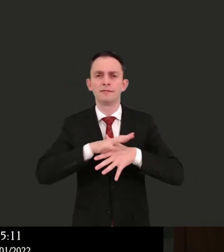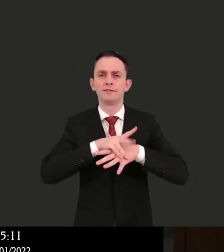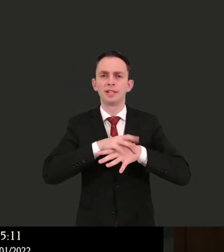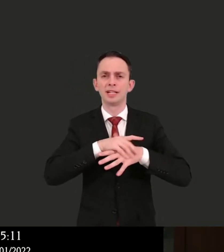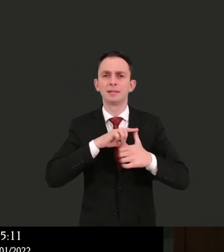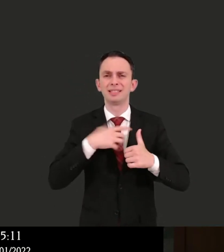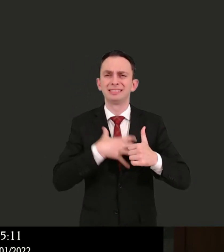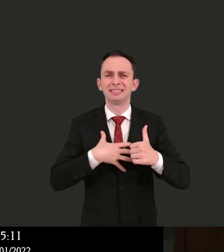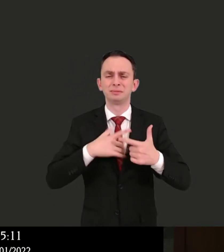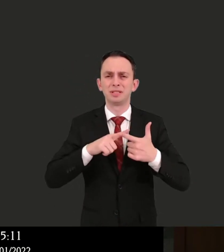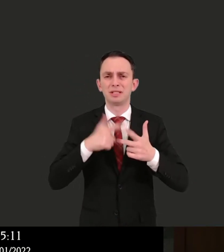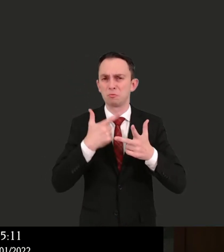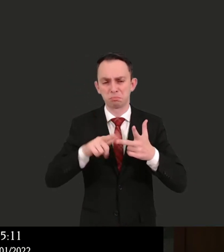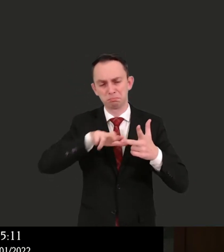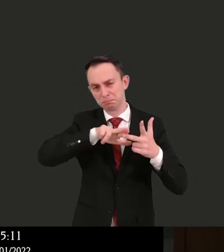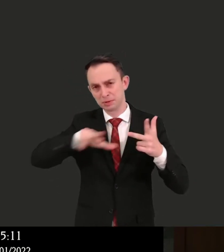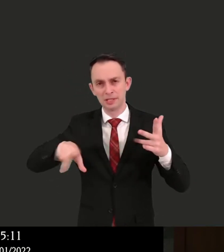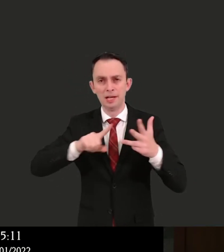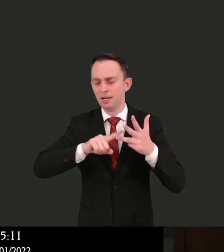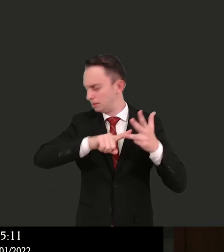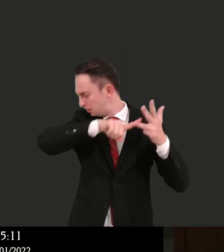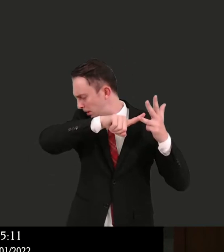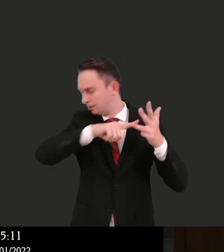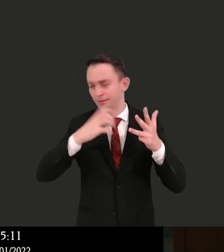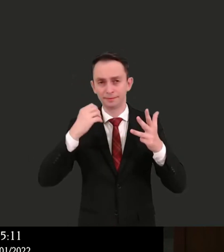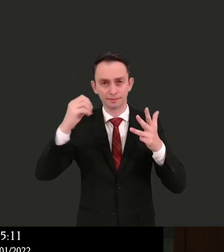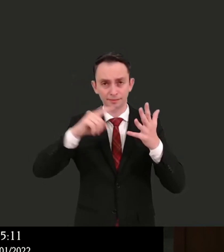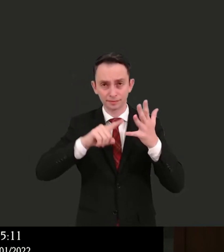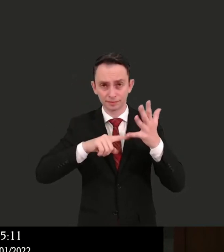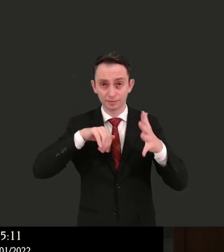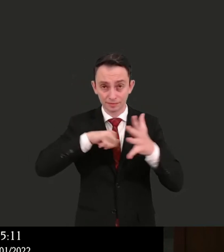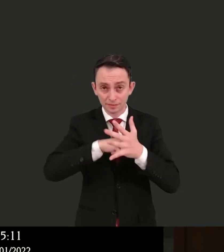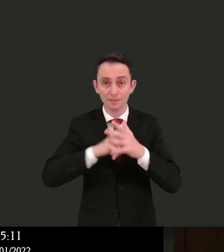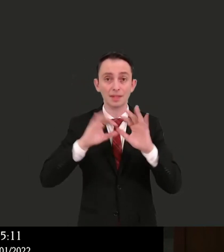enfermidades, tribulações, causas, viagens, acidentados, famílias,